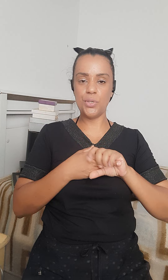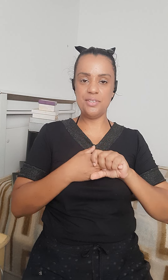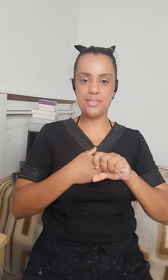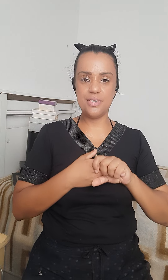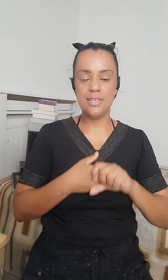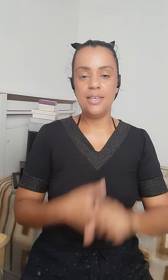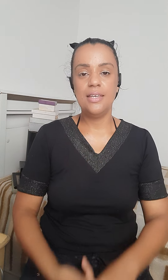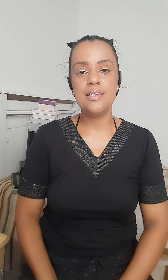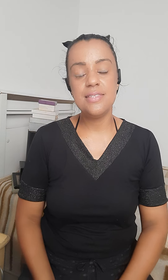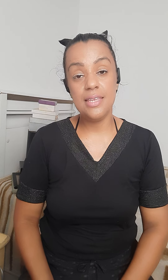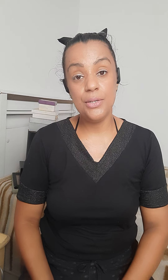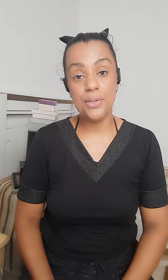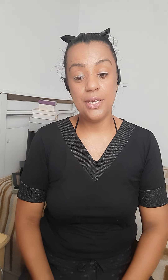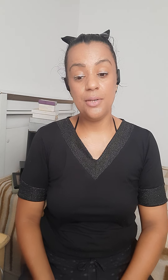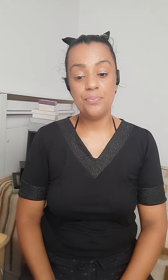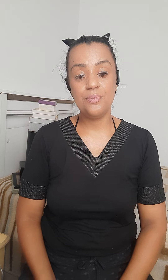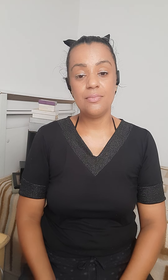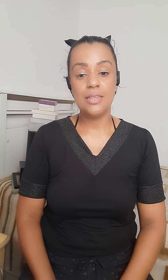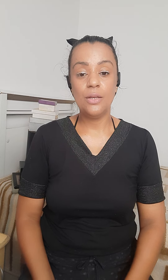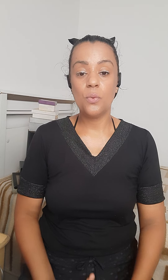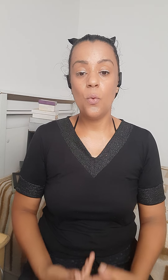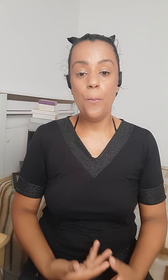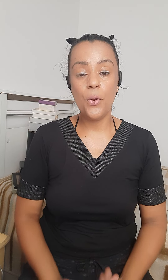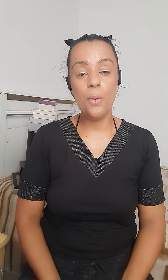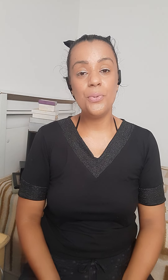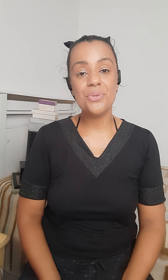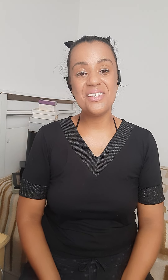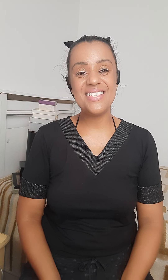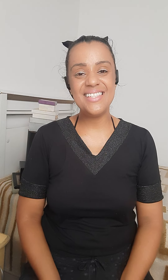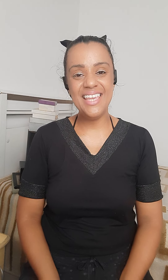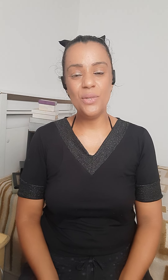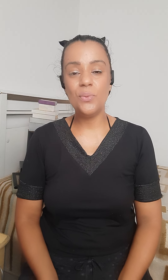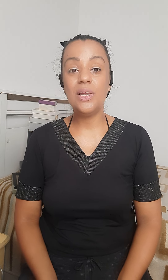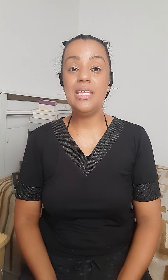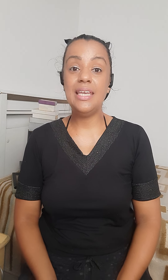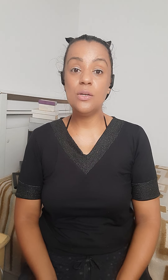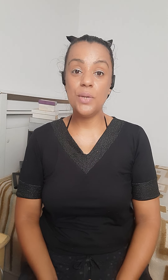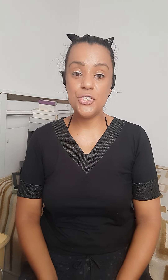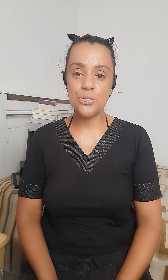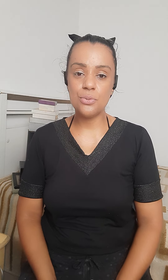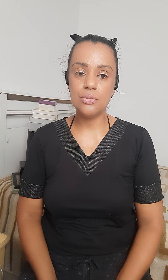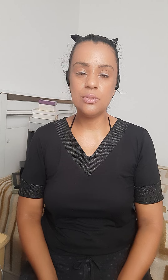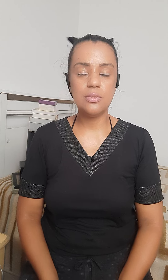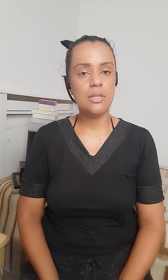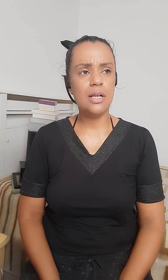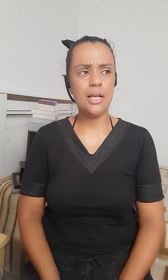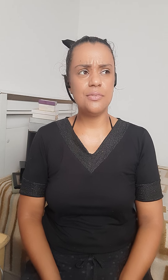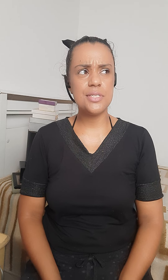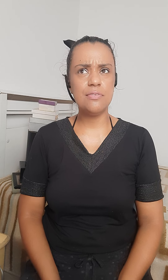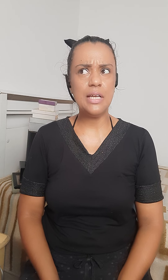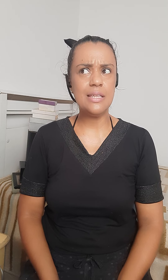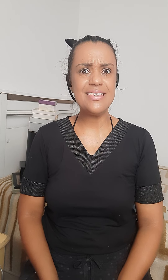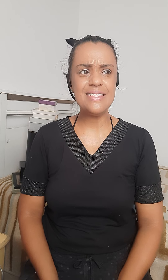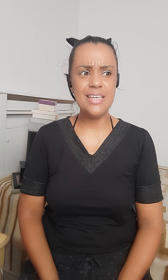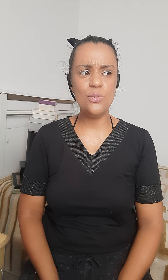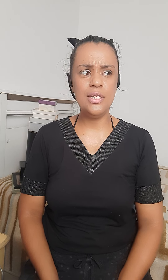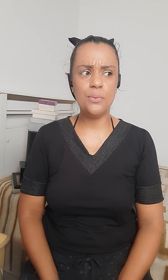questões, que seria o quê? O próprio signo linguístico. Aí você fala, signo